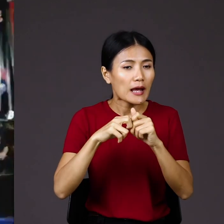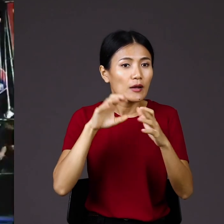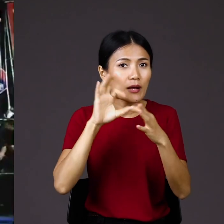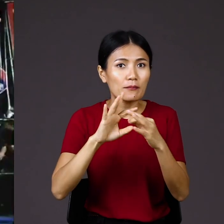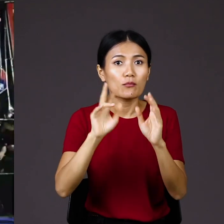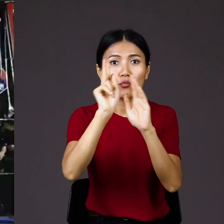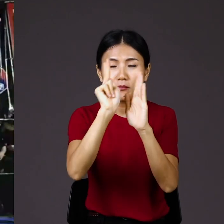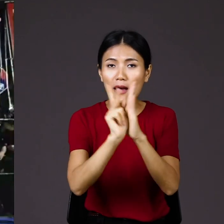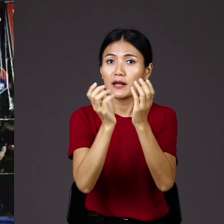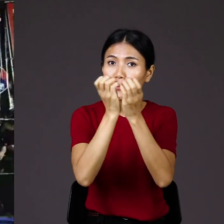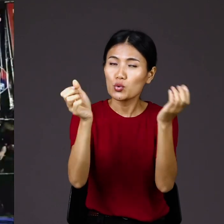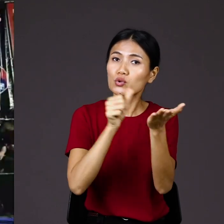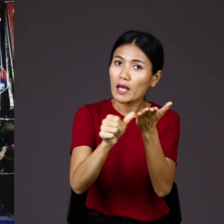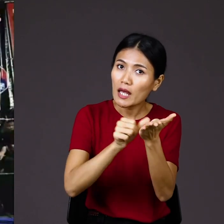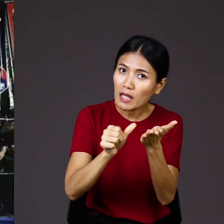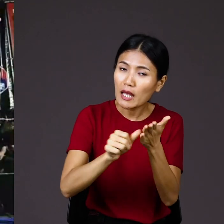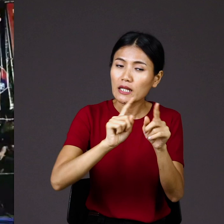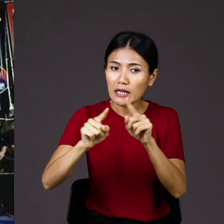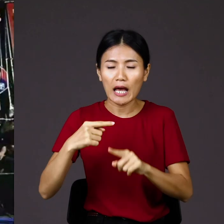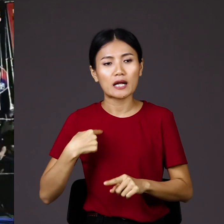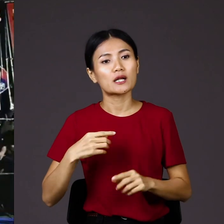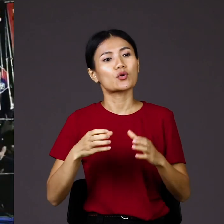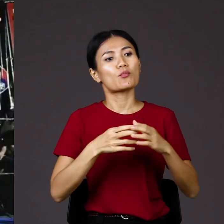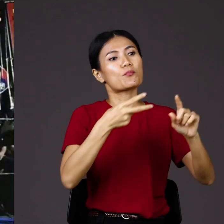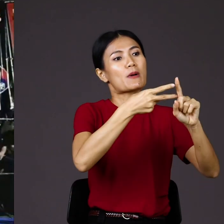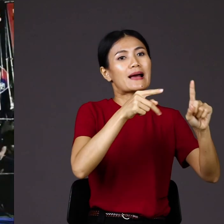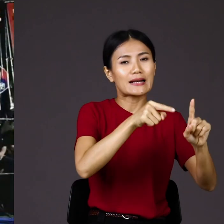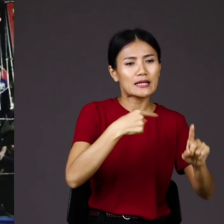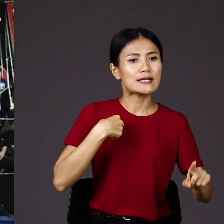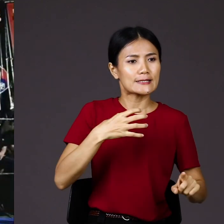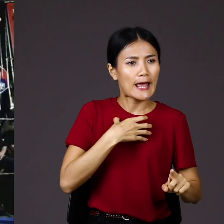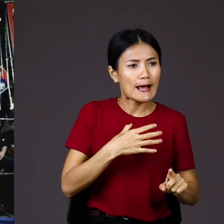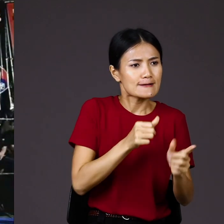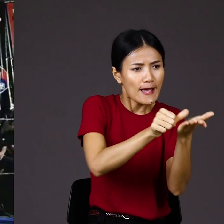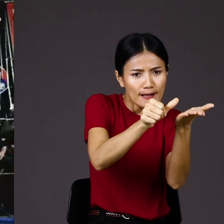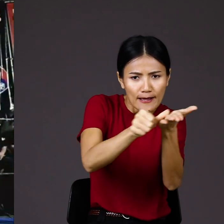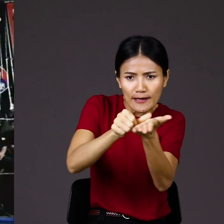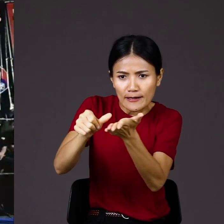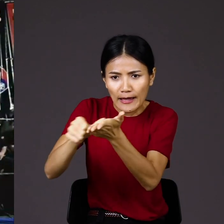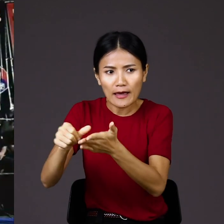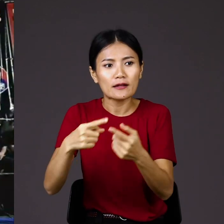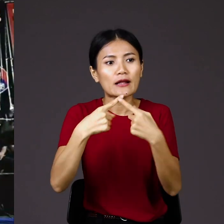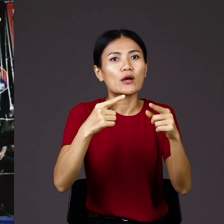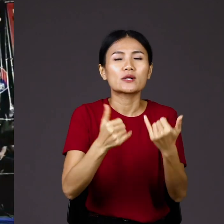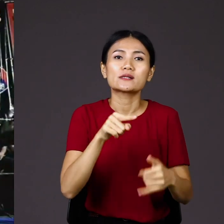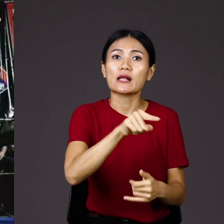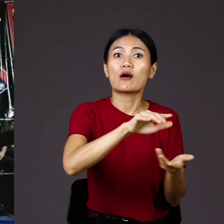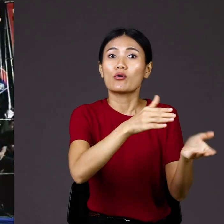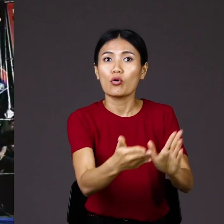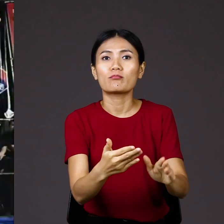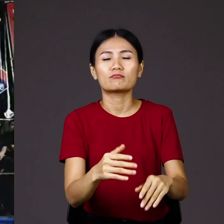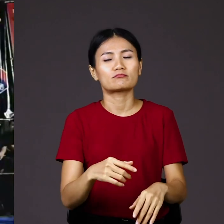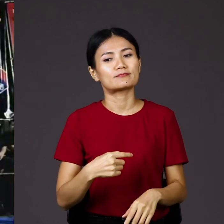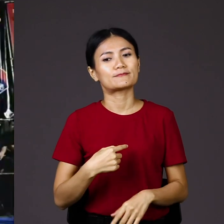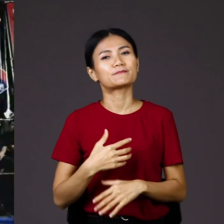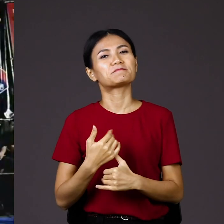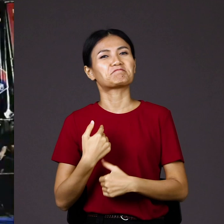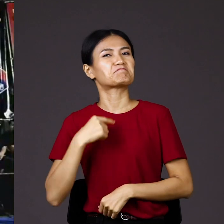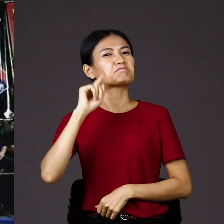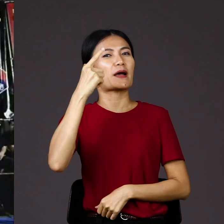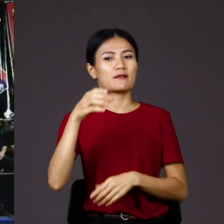าจคณะก้าวหน้าจึงรับเรื่องเหล่านี้มารณรงค์อย่างต่อเนื่องและสิ่งหนึ่งที่เรารับม